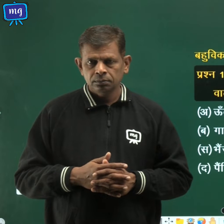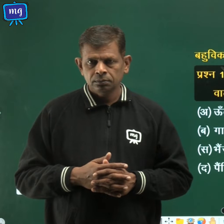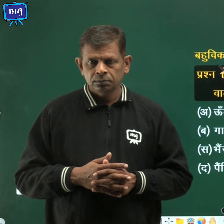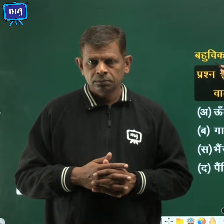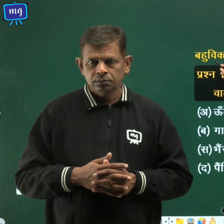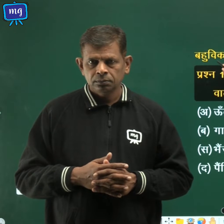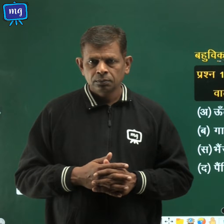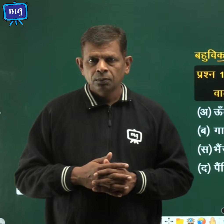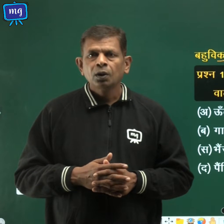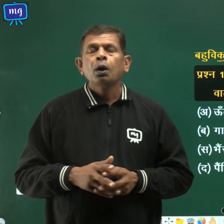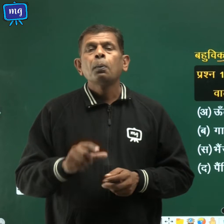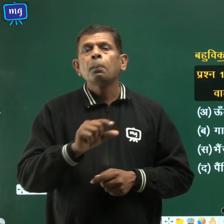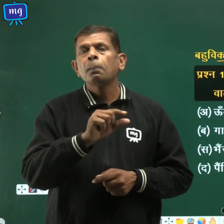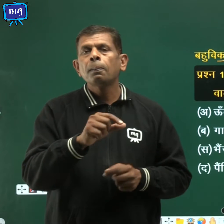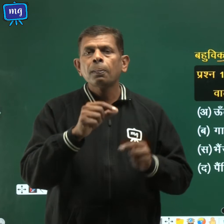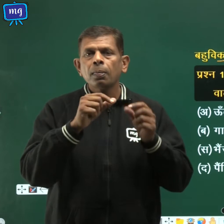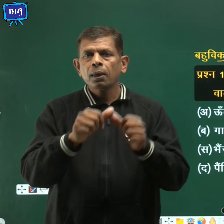बहुविकल्पीय प्रश्न।